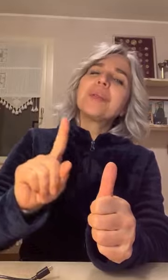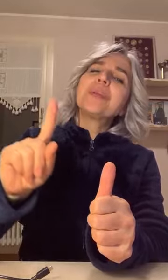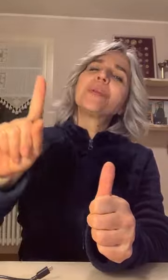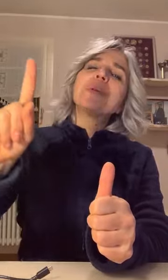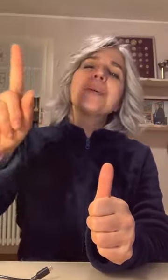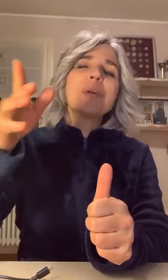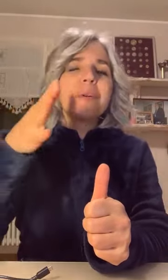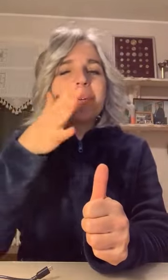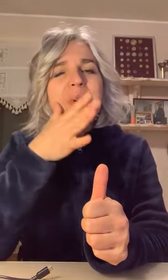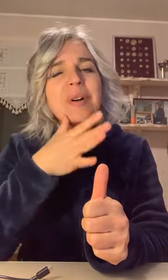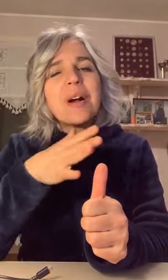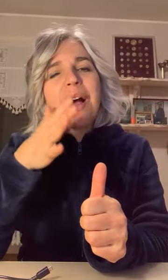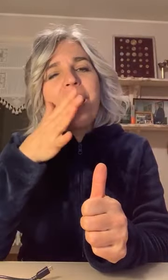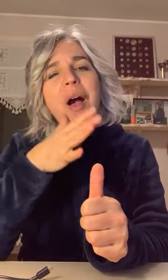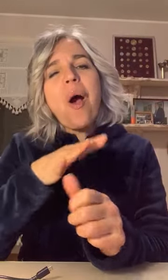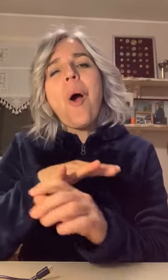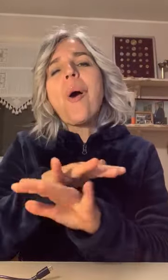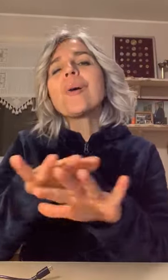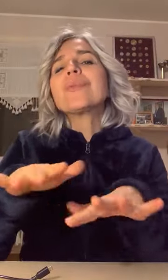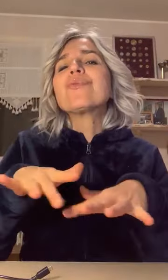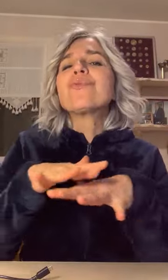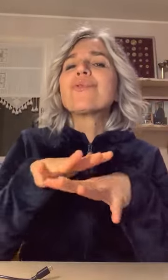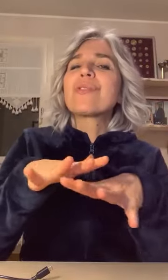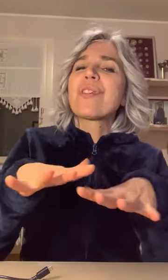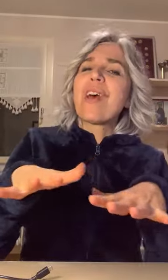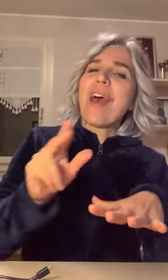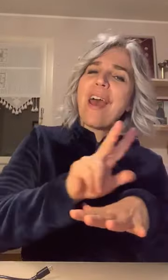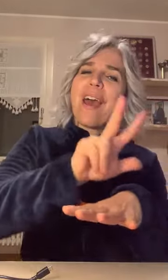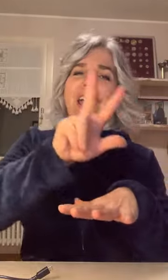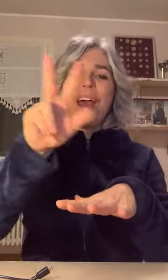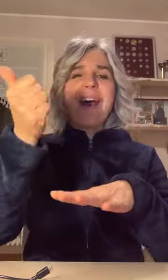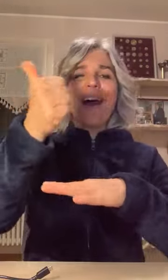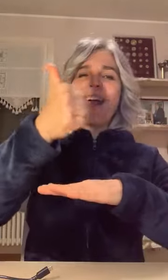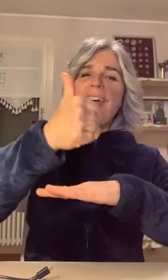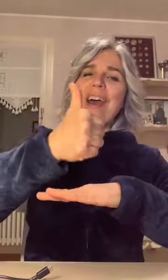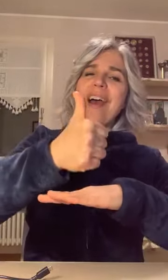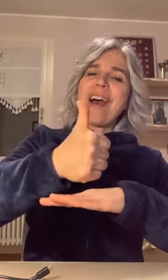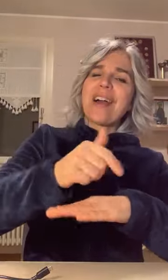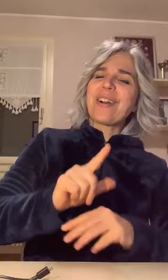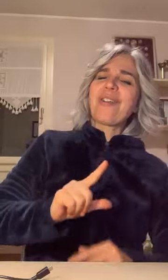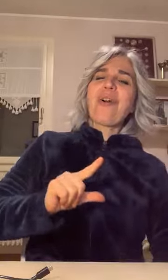Thank you.